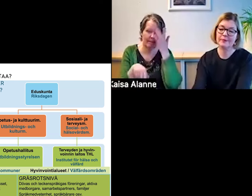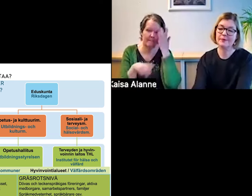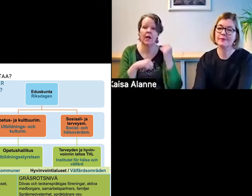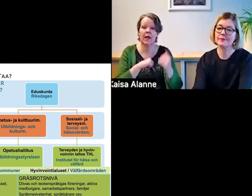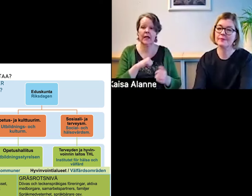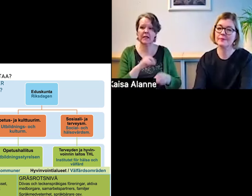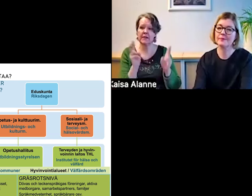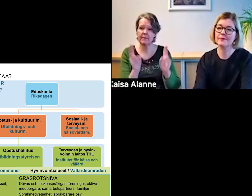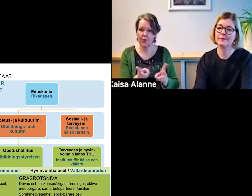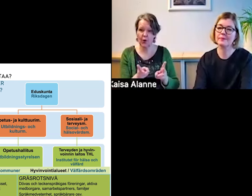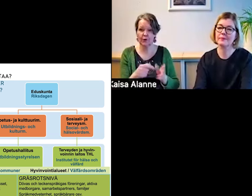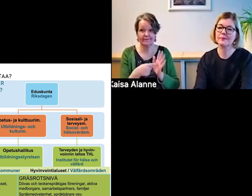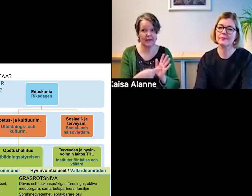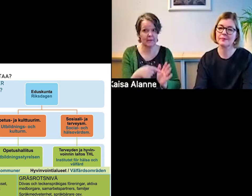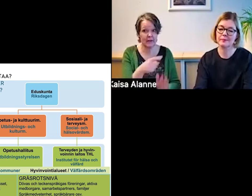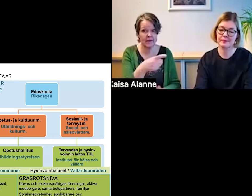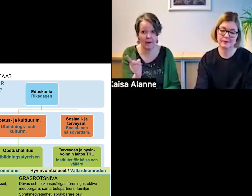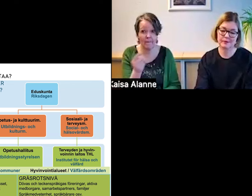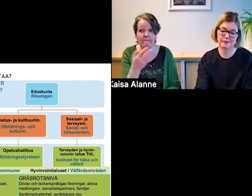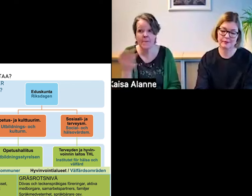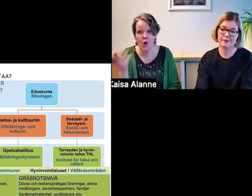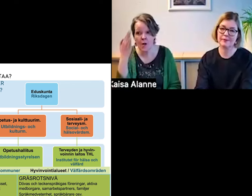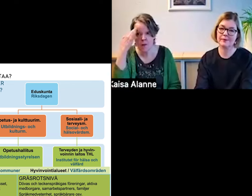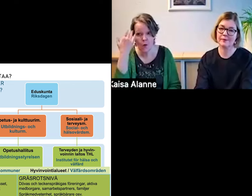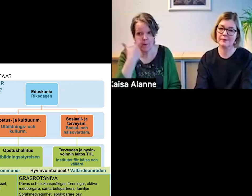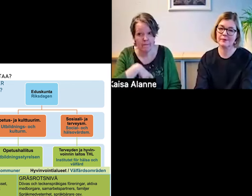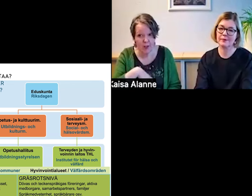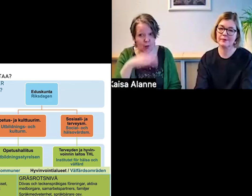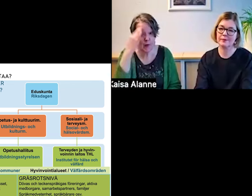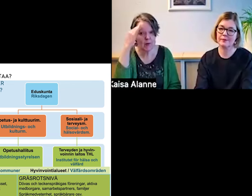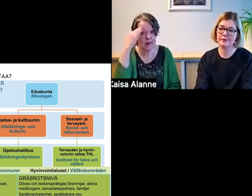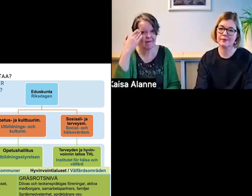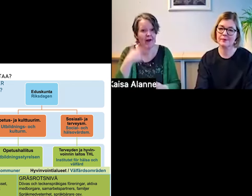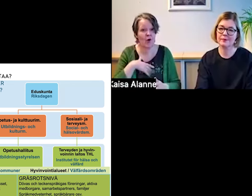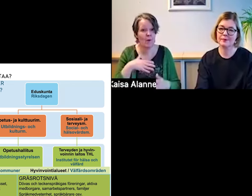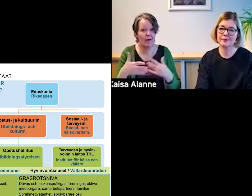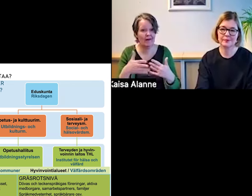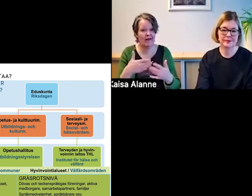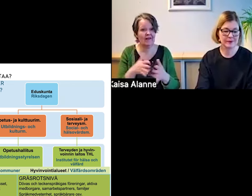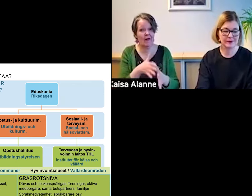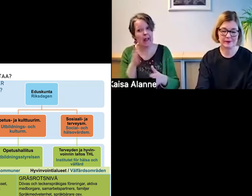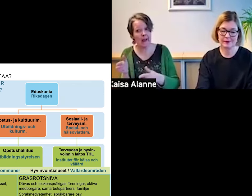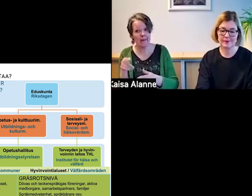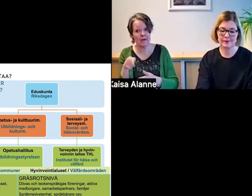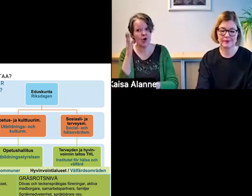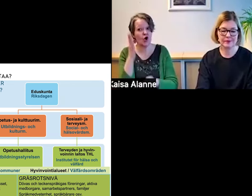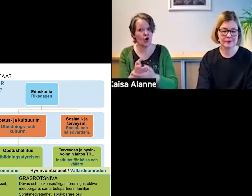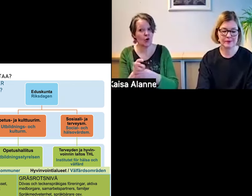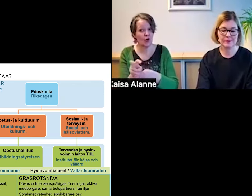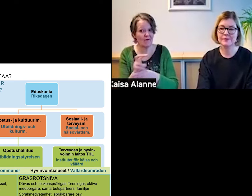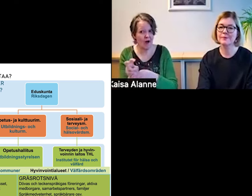keskusteltu ihan hirveästi siitä, että että monet, jotka